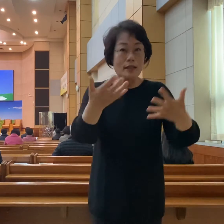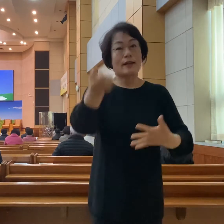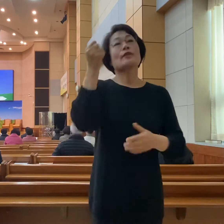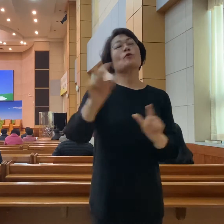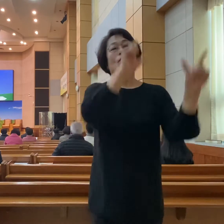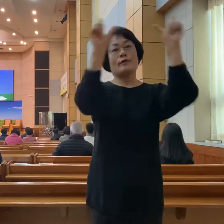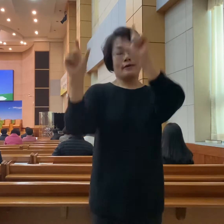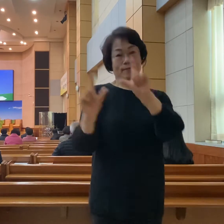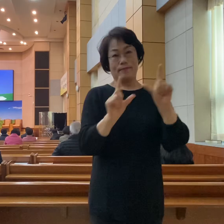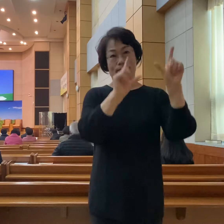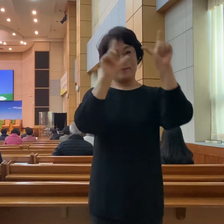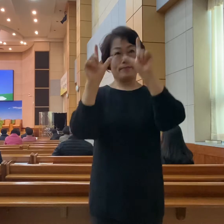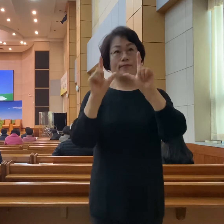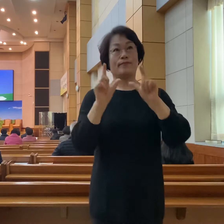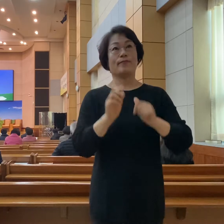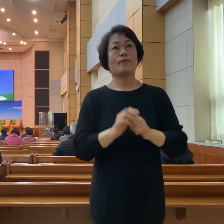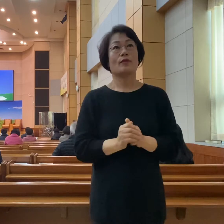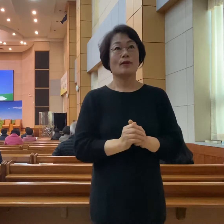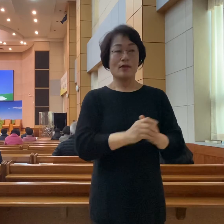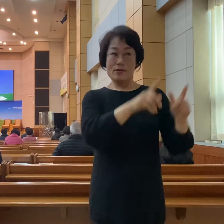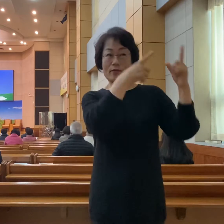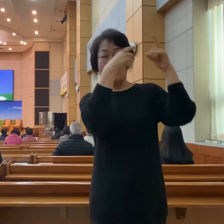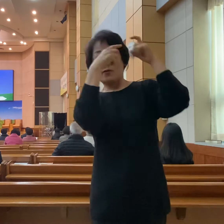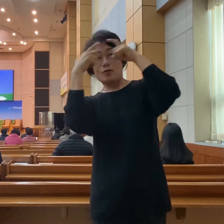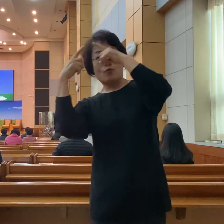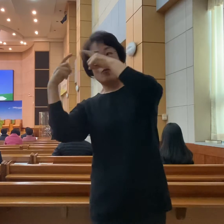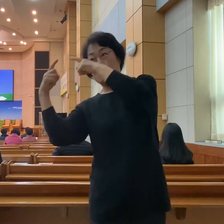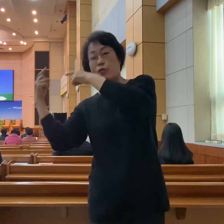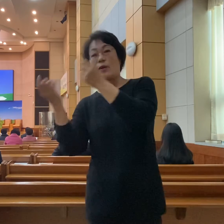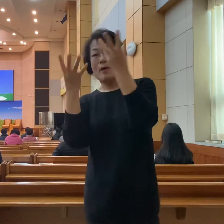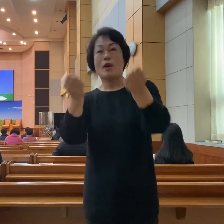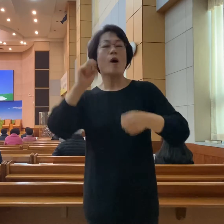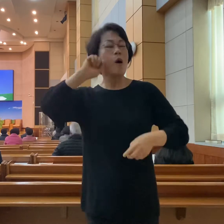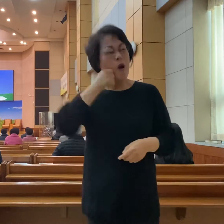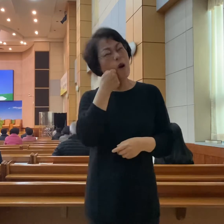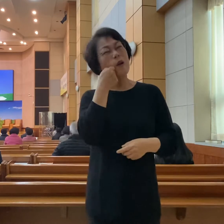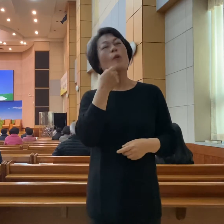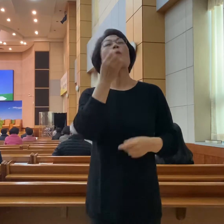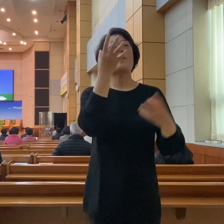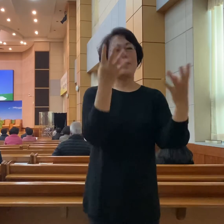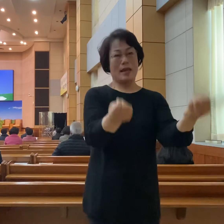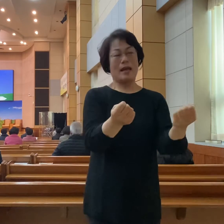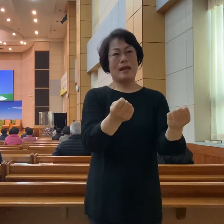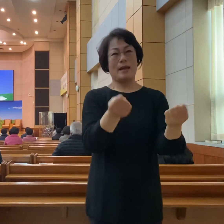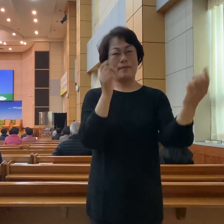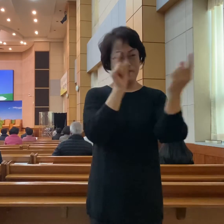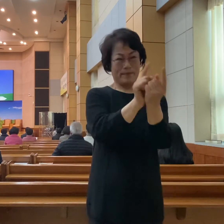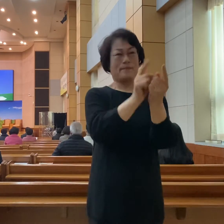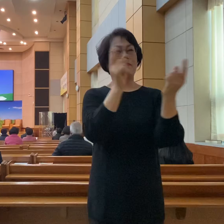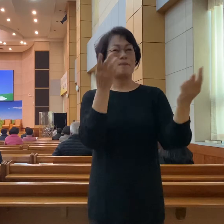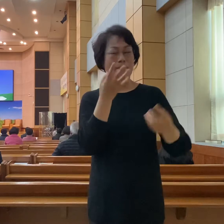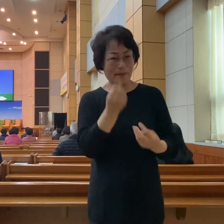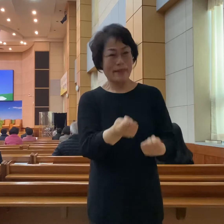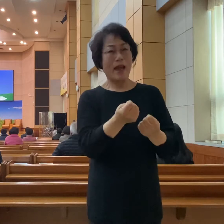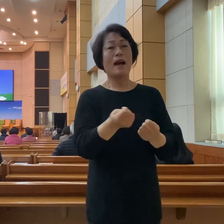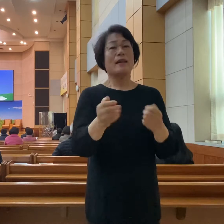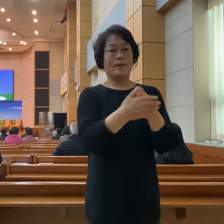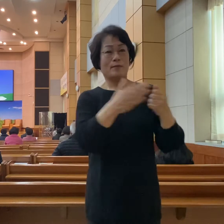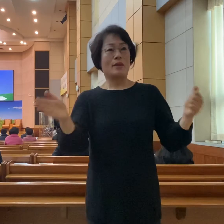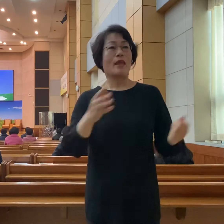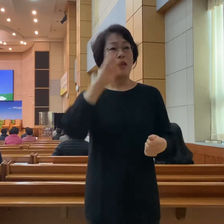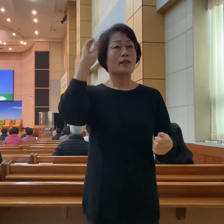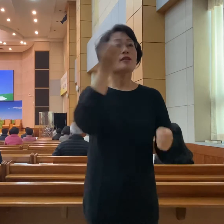살아가는 것이죠. 유혹이 많습니다. 어려움이 많습니다. 그래서 이 성도가